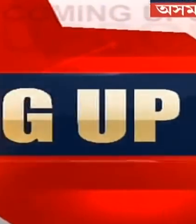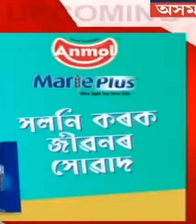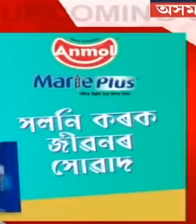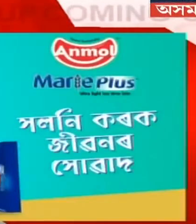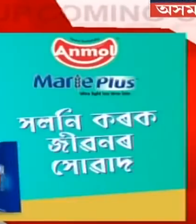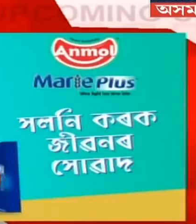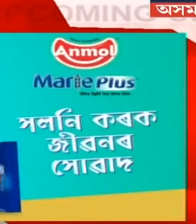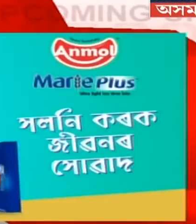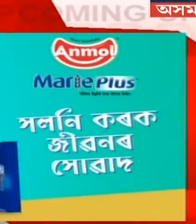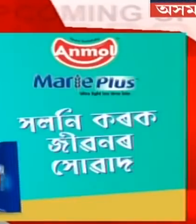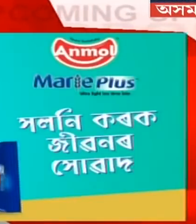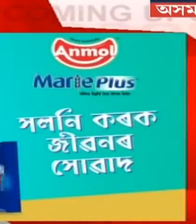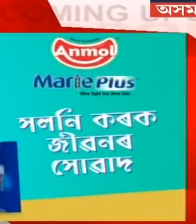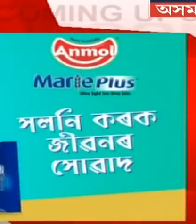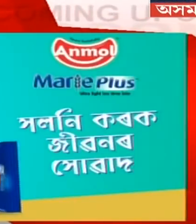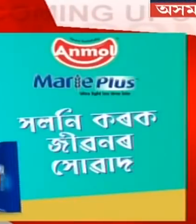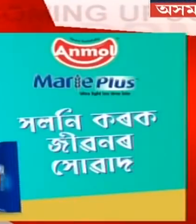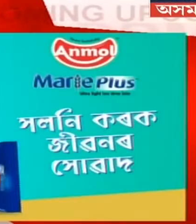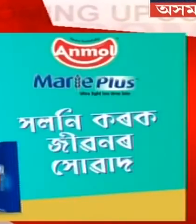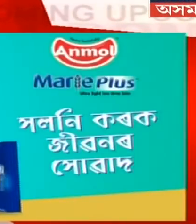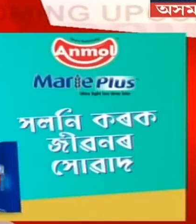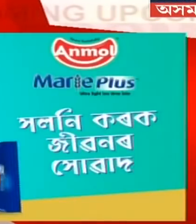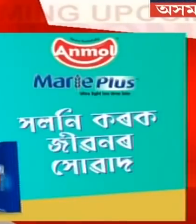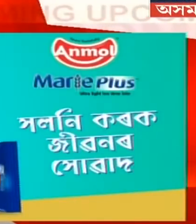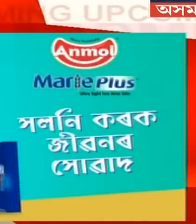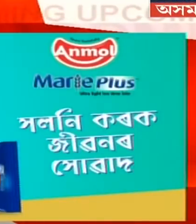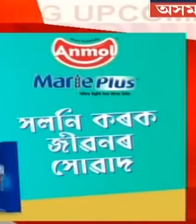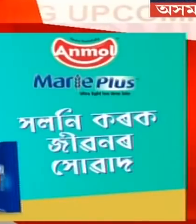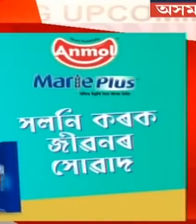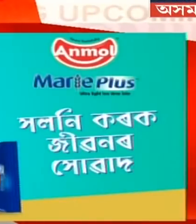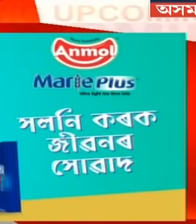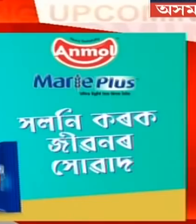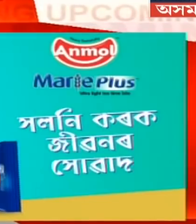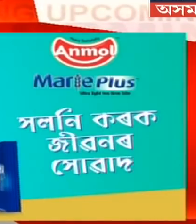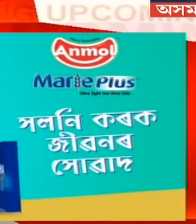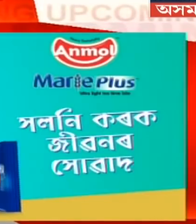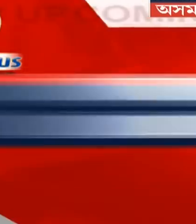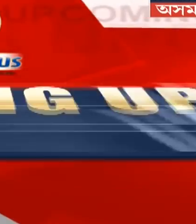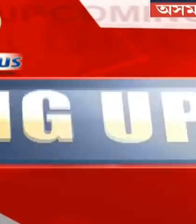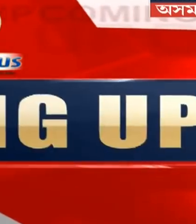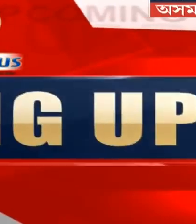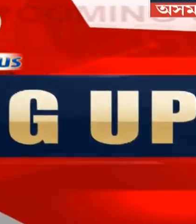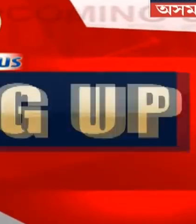কামিং আপ আগবাইছে আনমোল মারি প্লাস, সলনি করা জীবনের সোয়াদ।